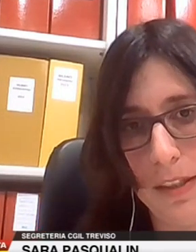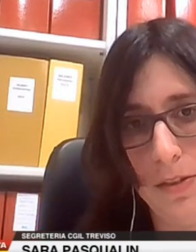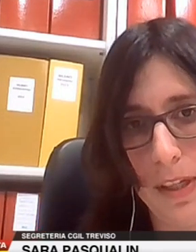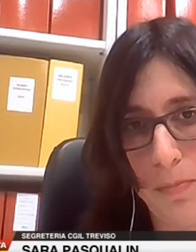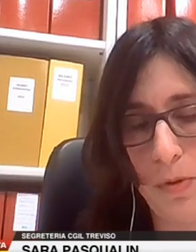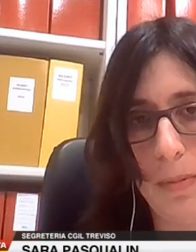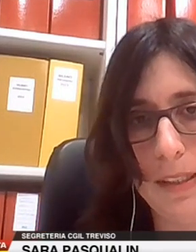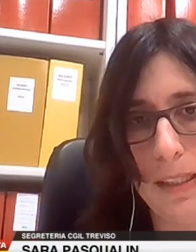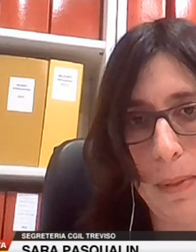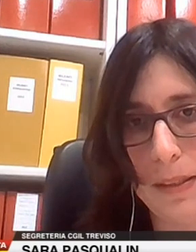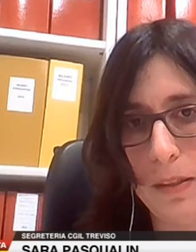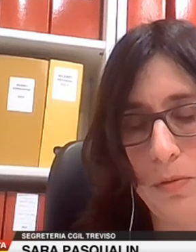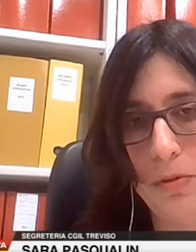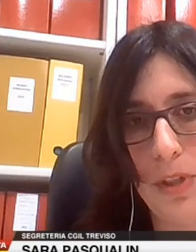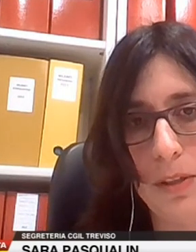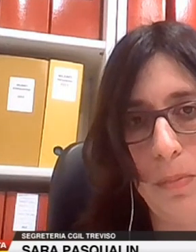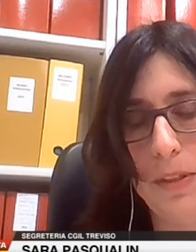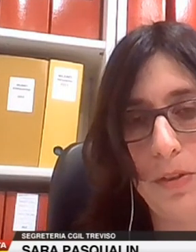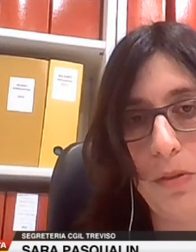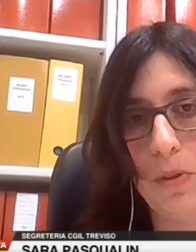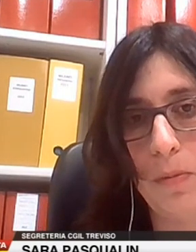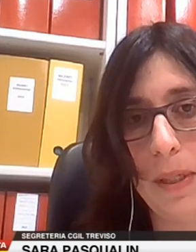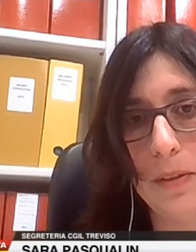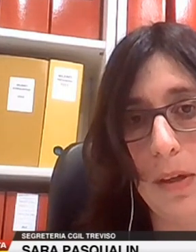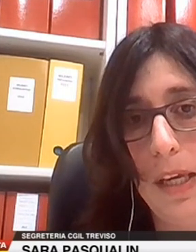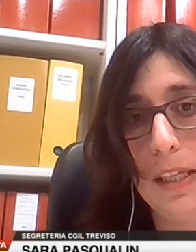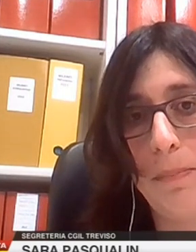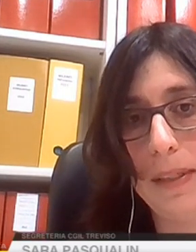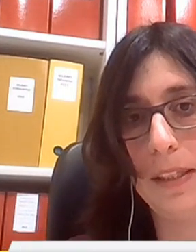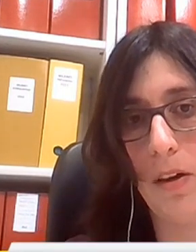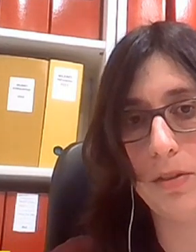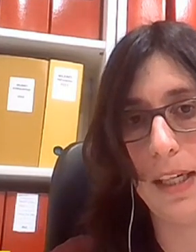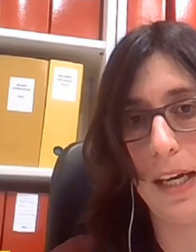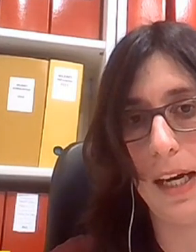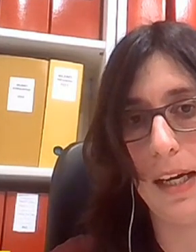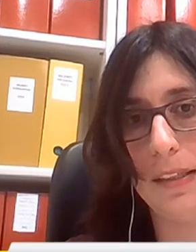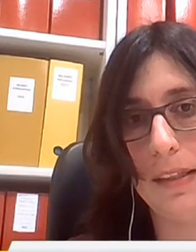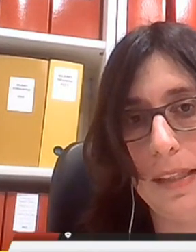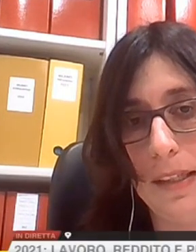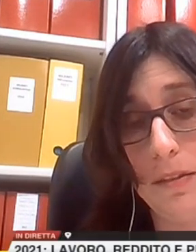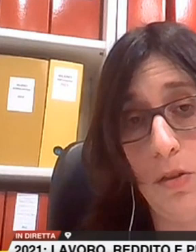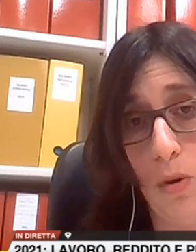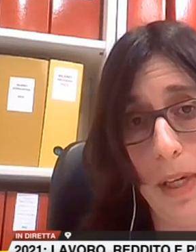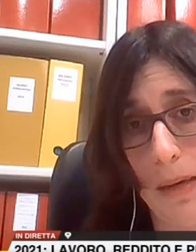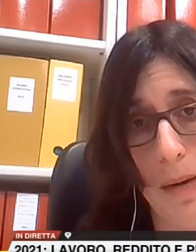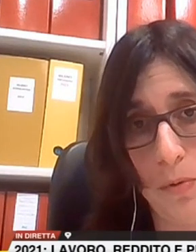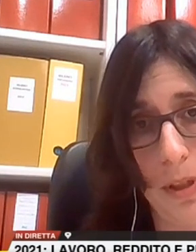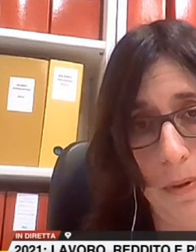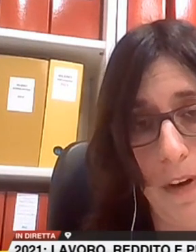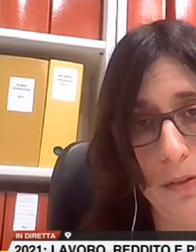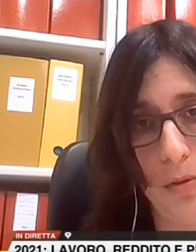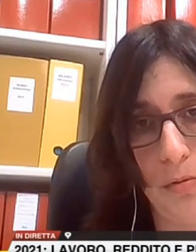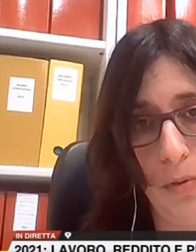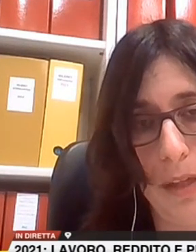bisogna che ci sia responsabilità da parte di tutti i soggetti politici in questo momento. Da parte nostra, come abbiamo